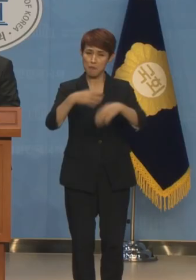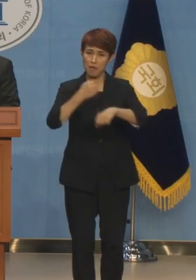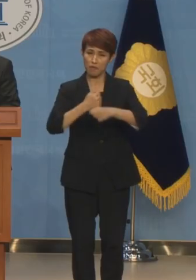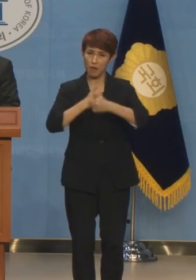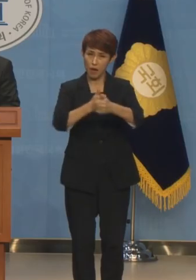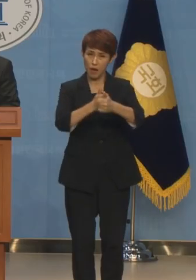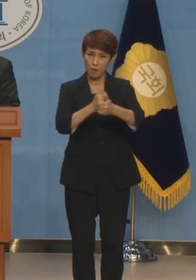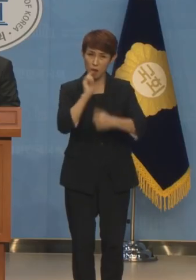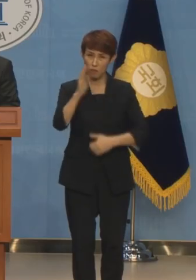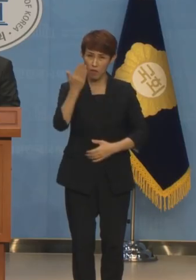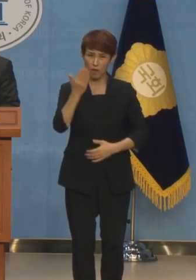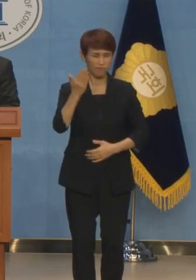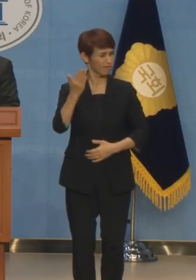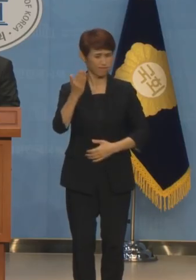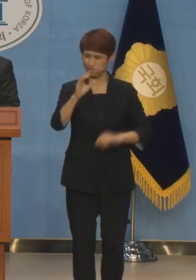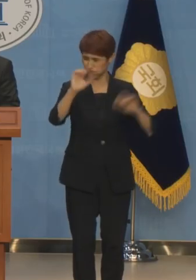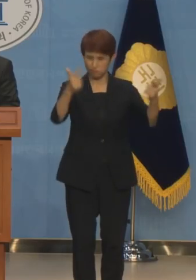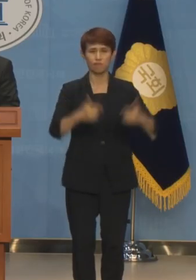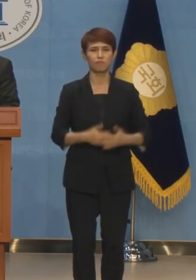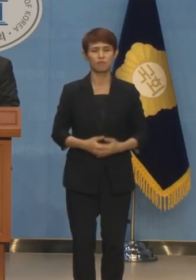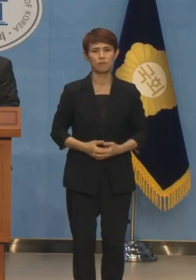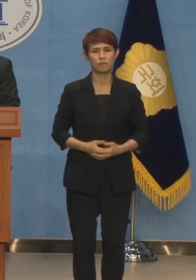것이라 볼 수는 없습니다.